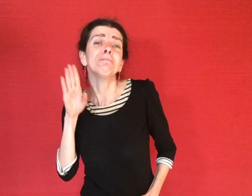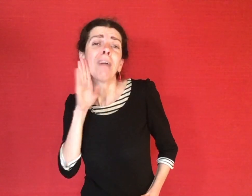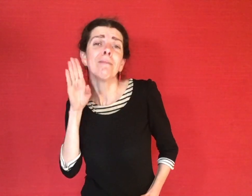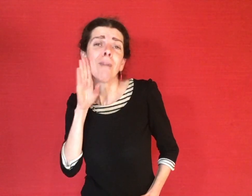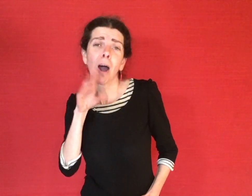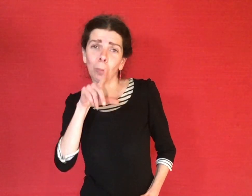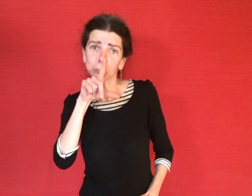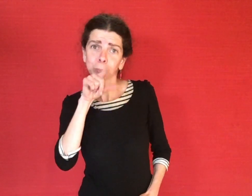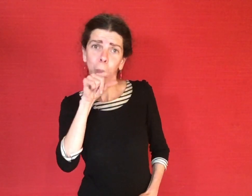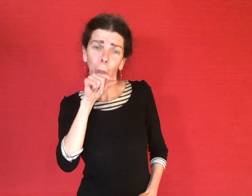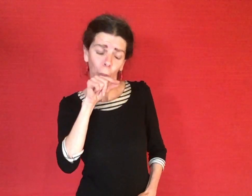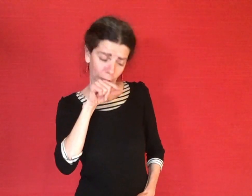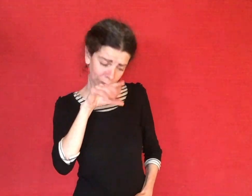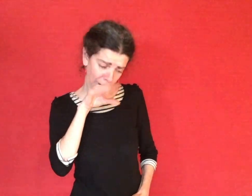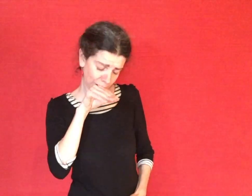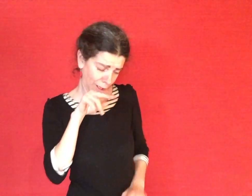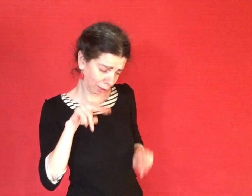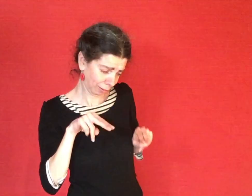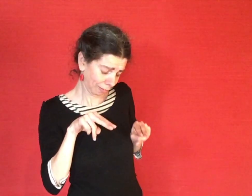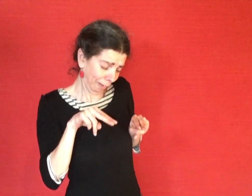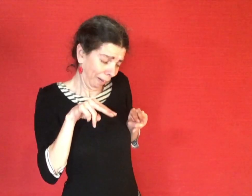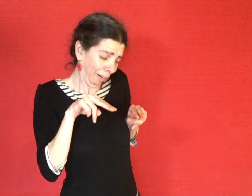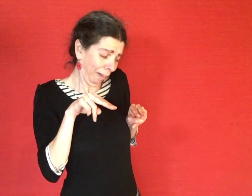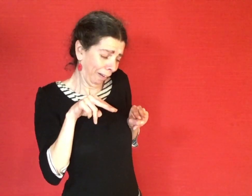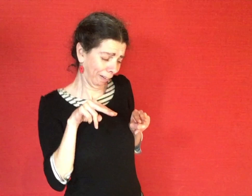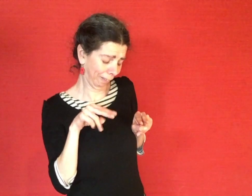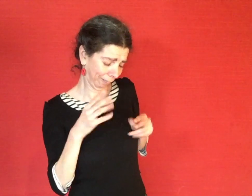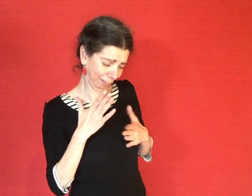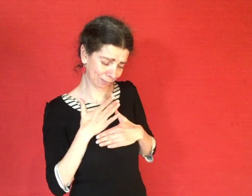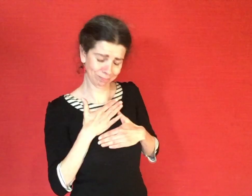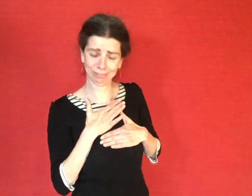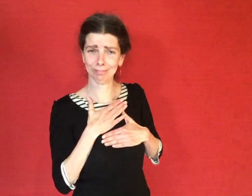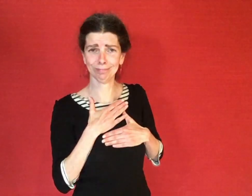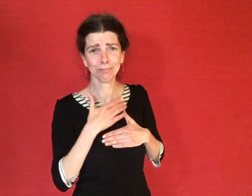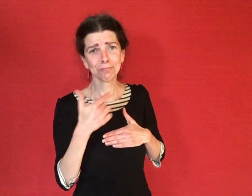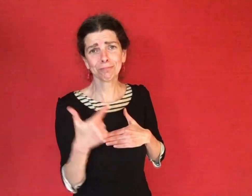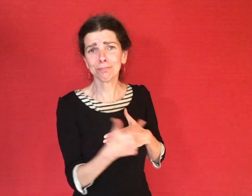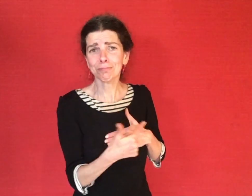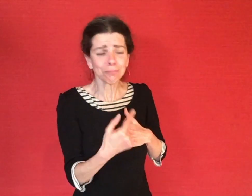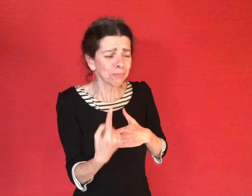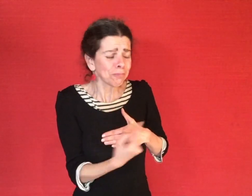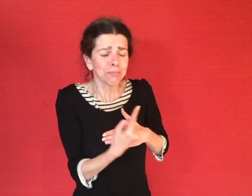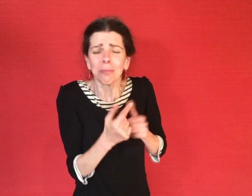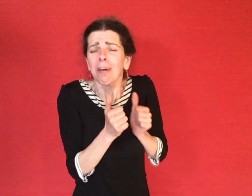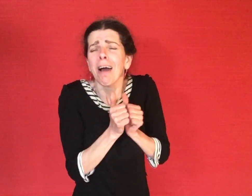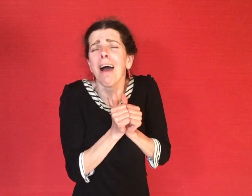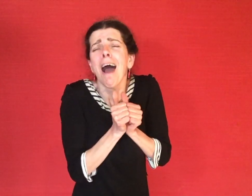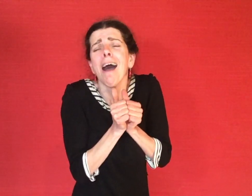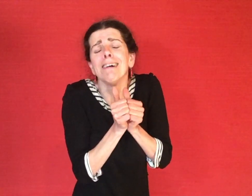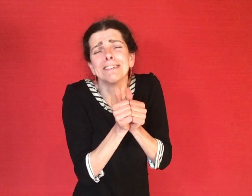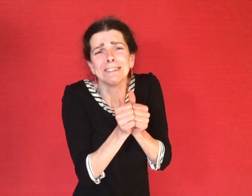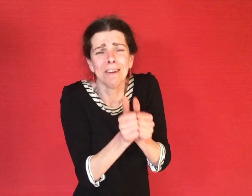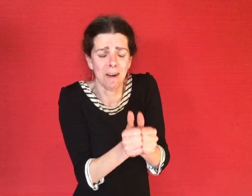Leur maman, la poule et la cane, s'amusent de les voir toujours ensemble.